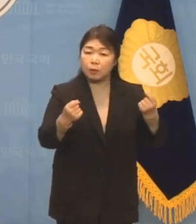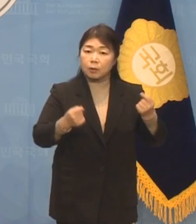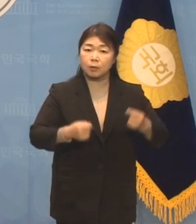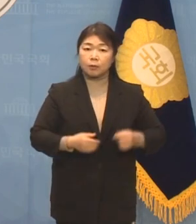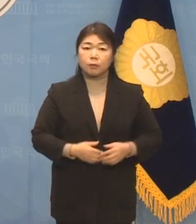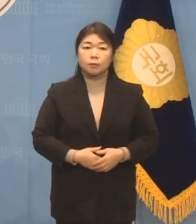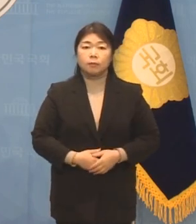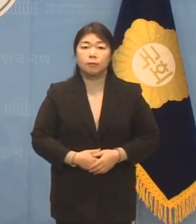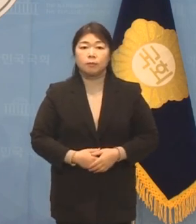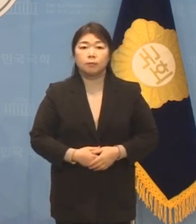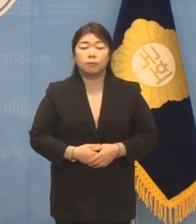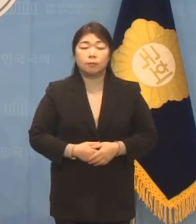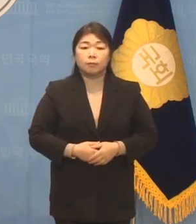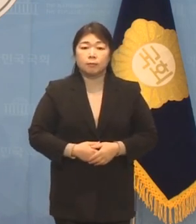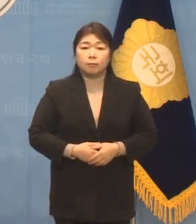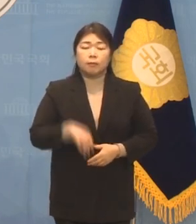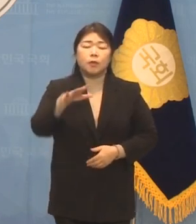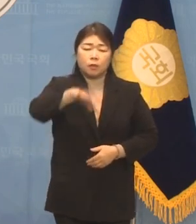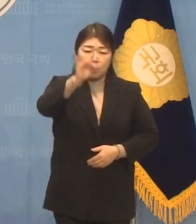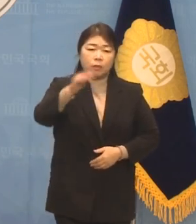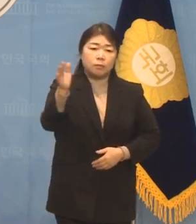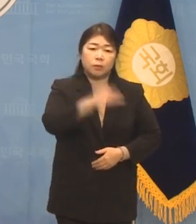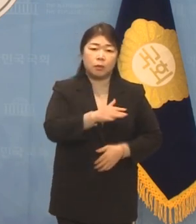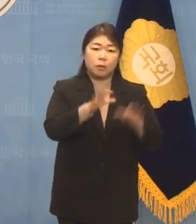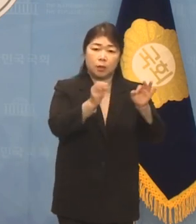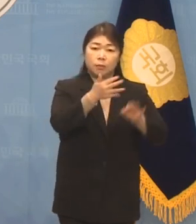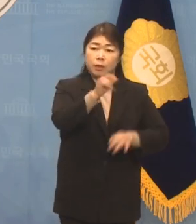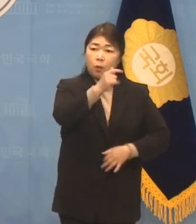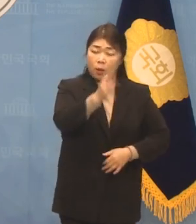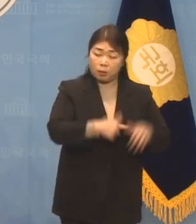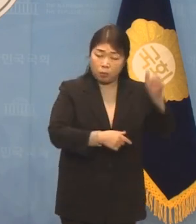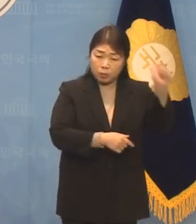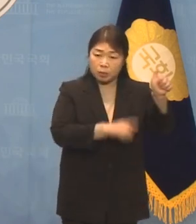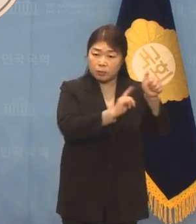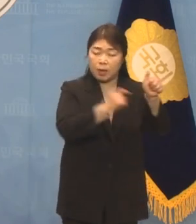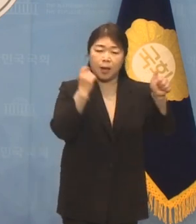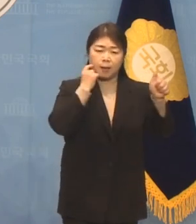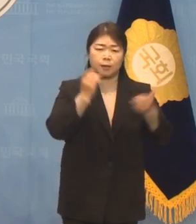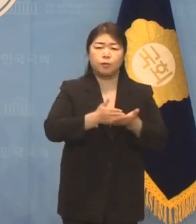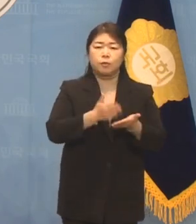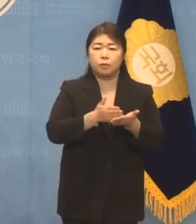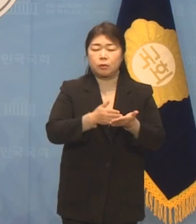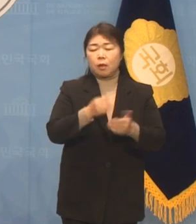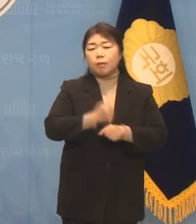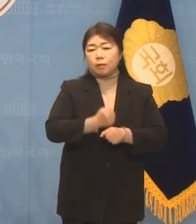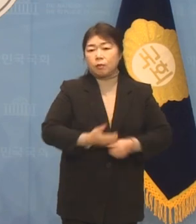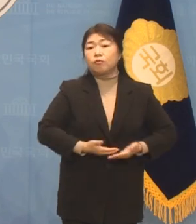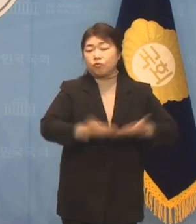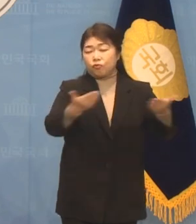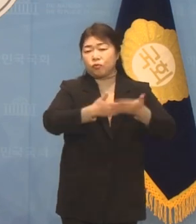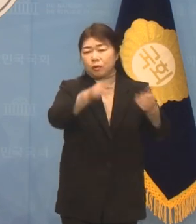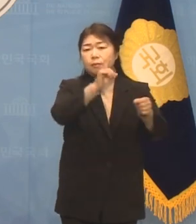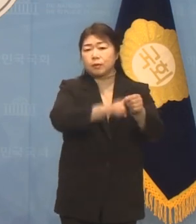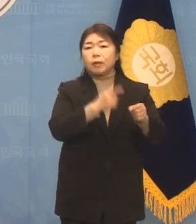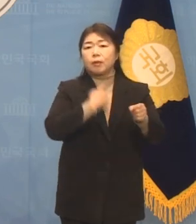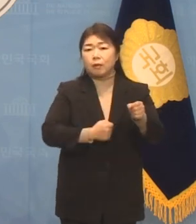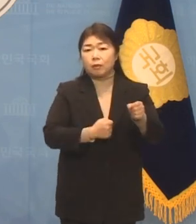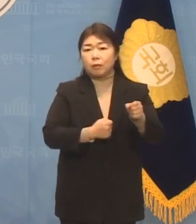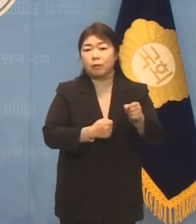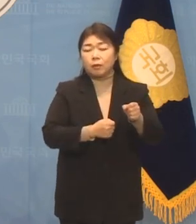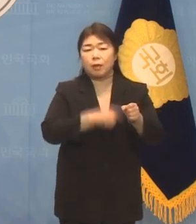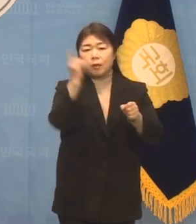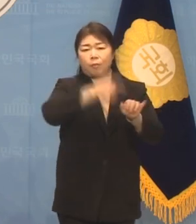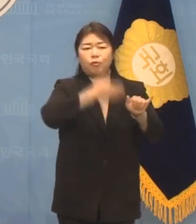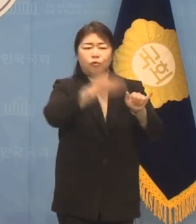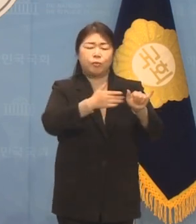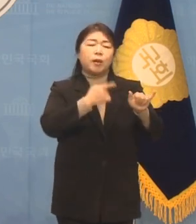아닙니까? 애당초 김채환 원장은 가짜뉴스를 생산, 배포하던 나쁜